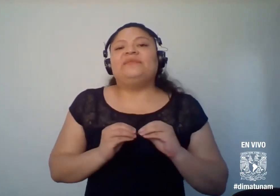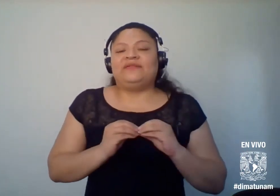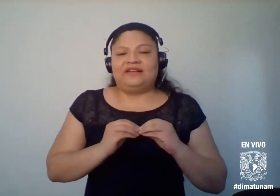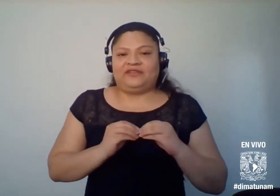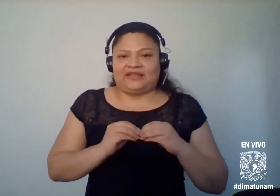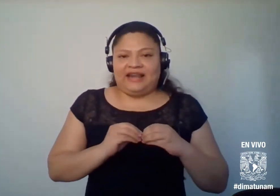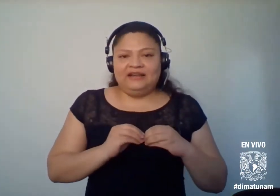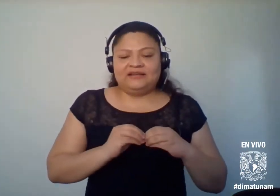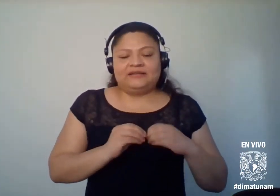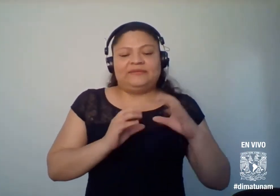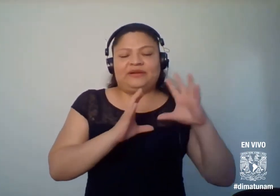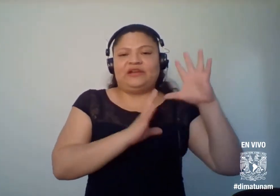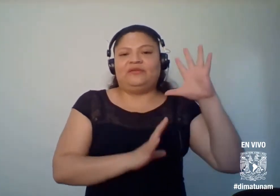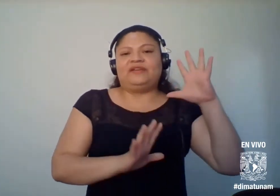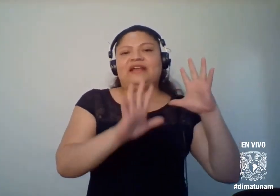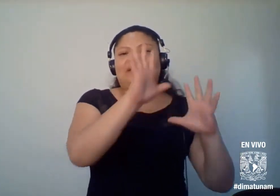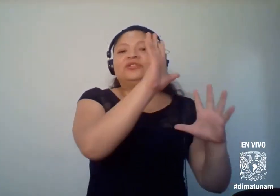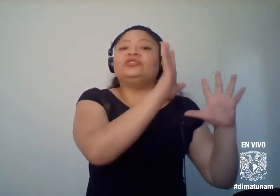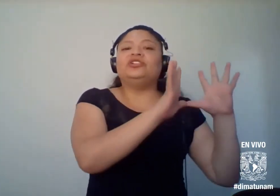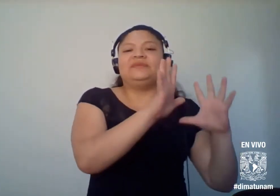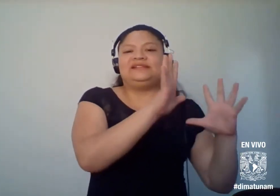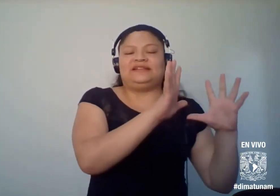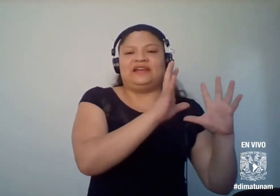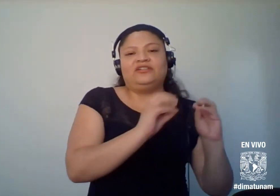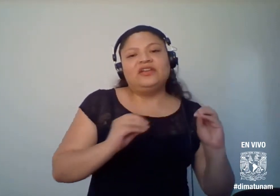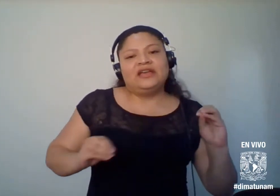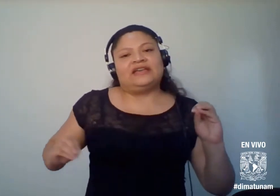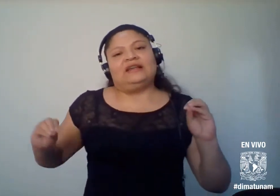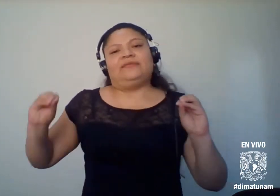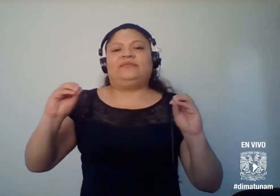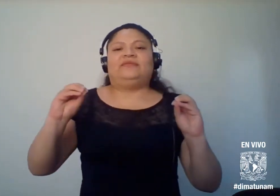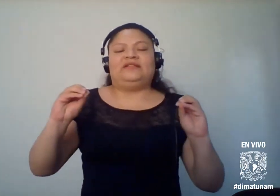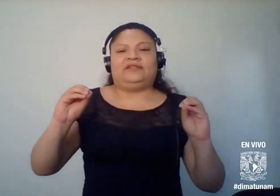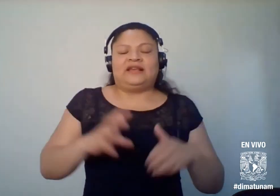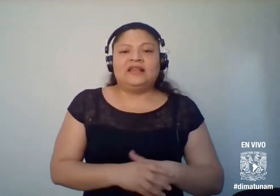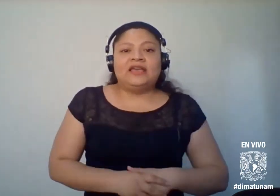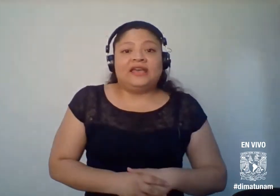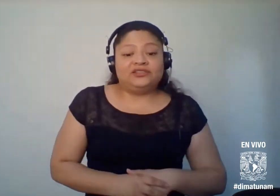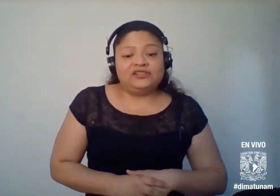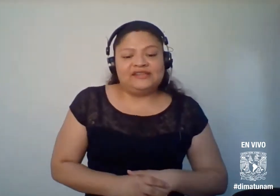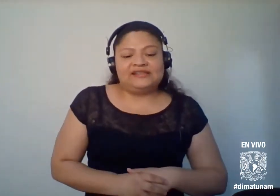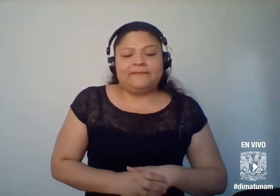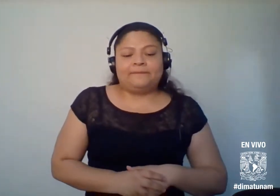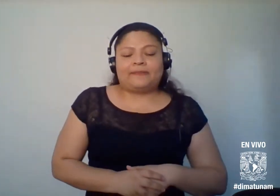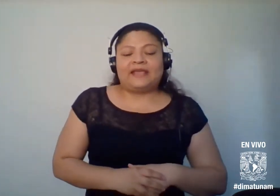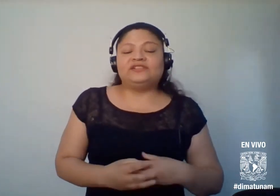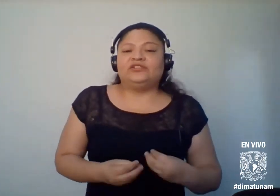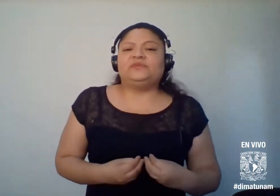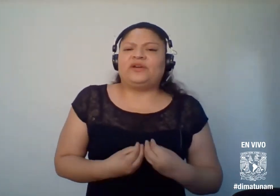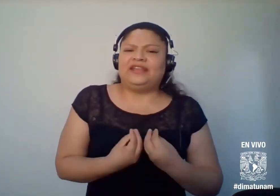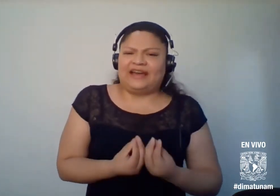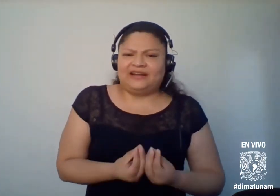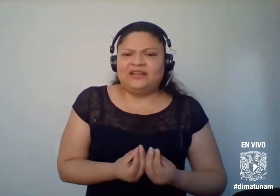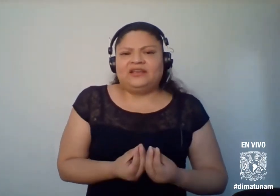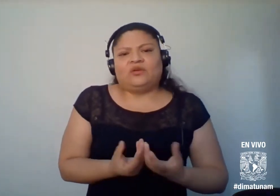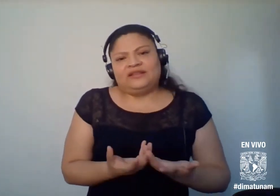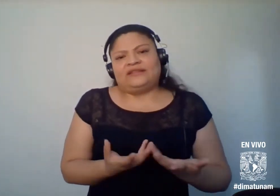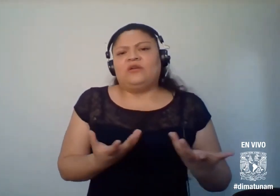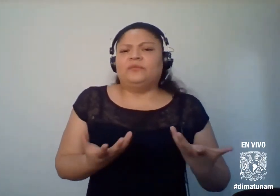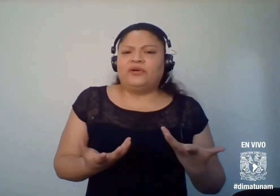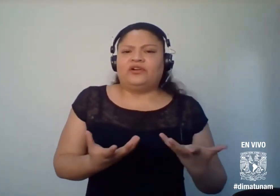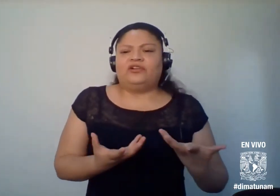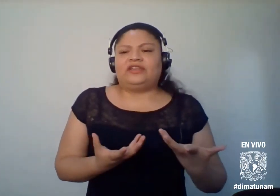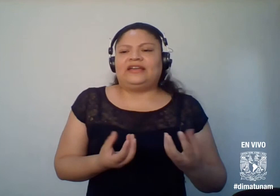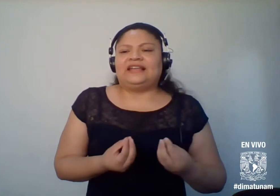verbo siempre va al final y primero voy armando todo mi escenario y el verbo va al final. Entonces, esto nos puede dar